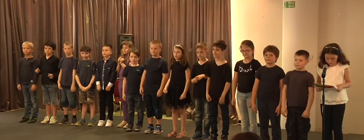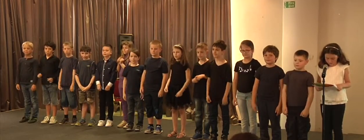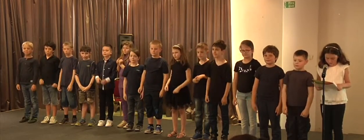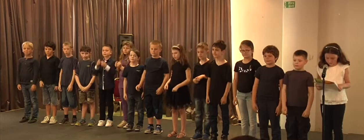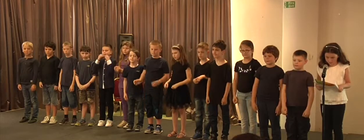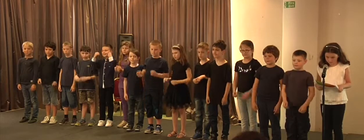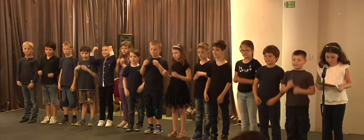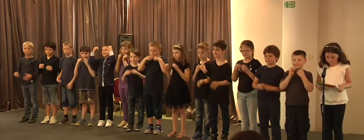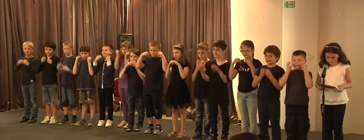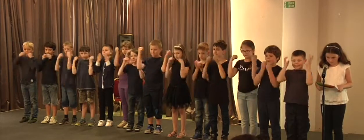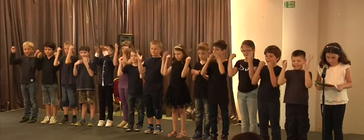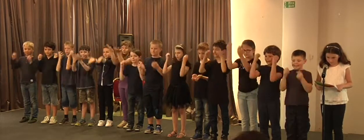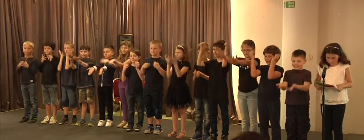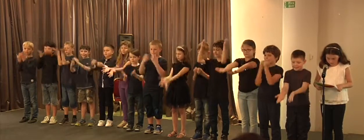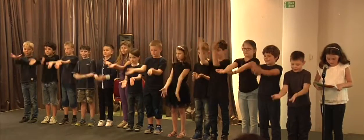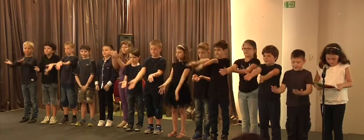Darovati osmijeh,